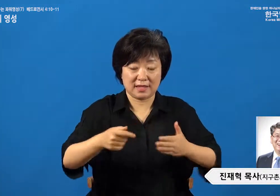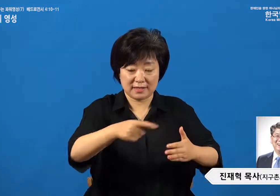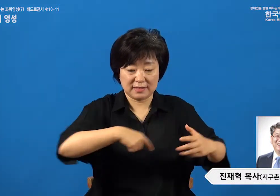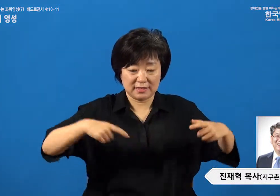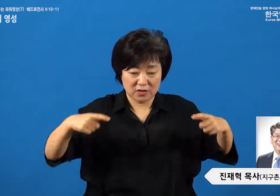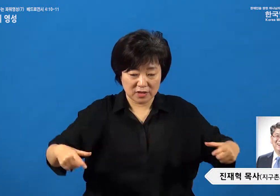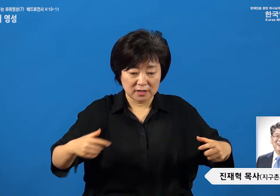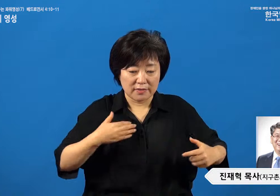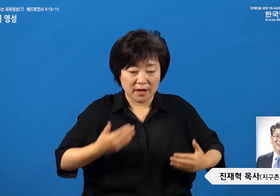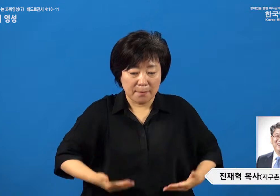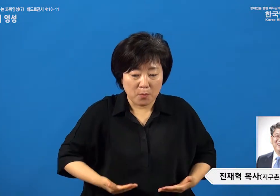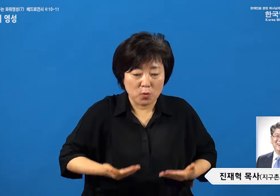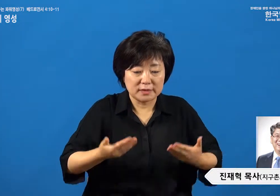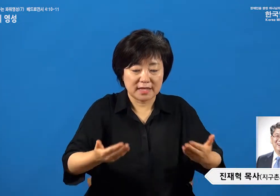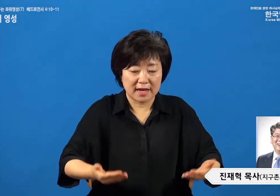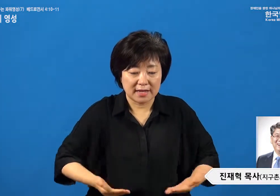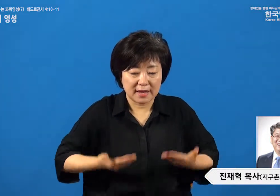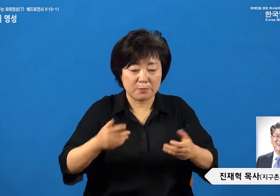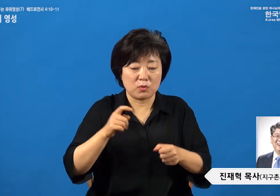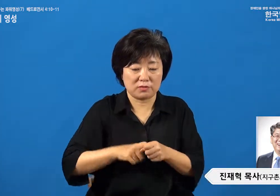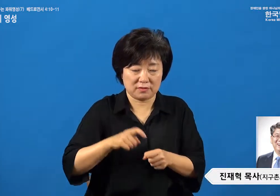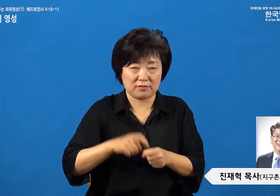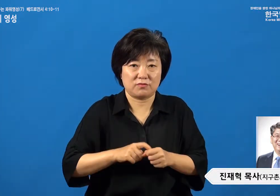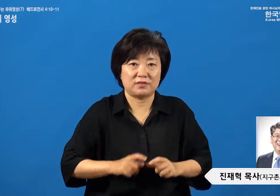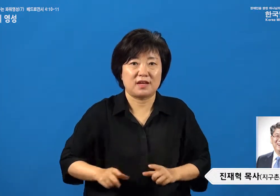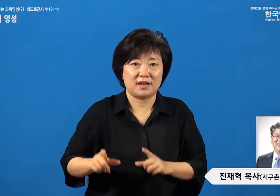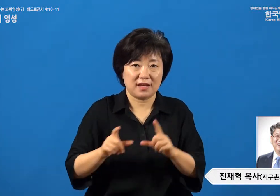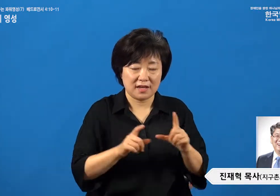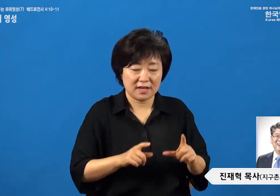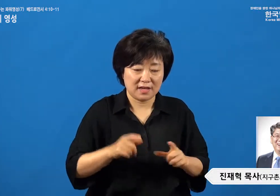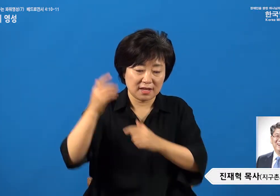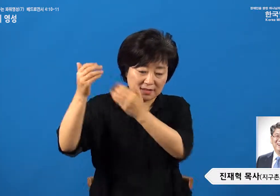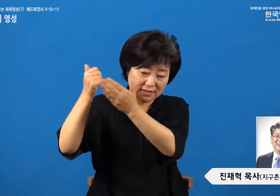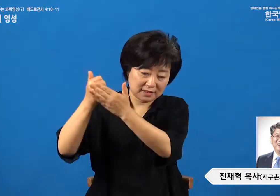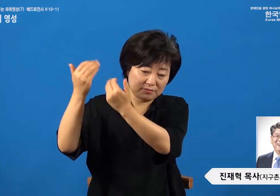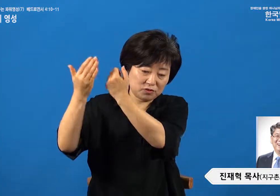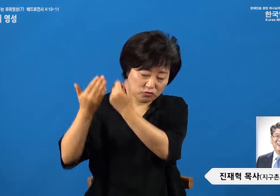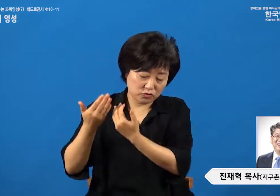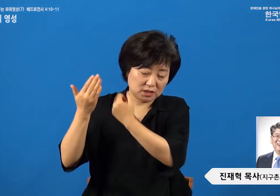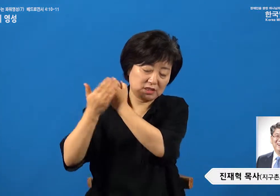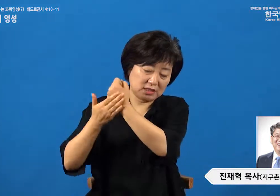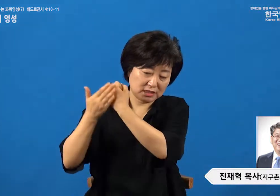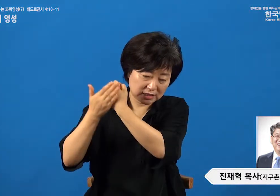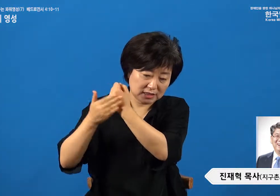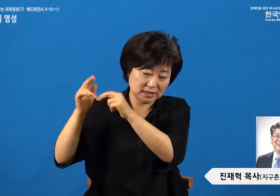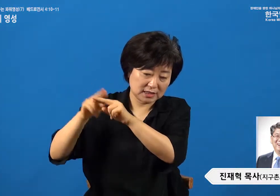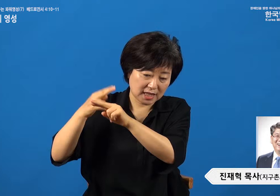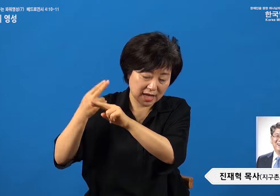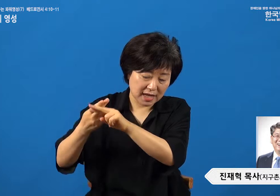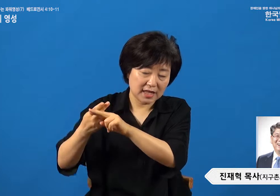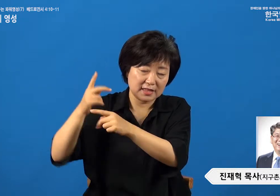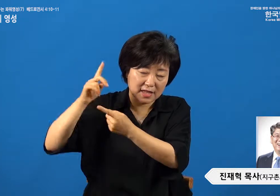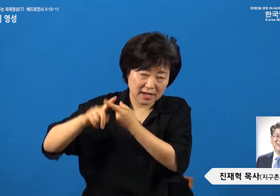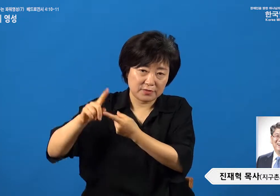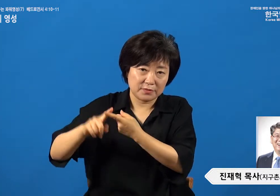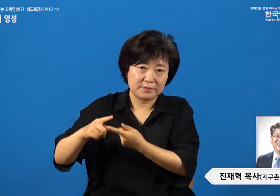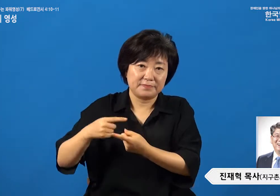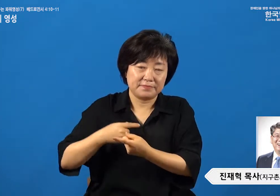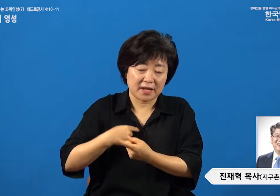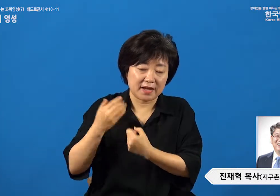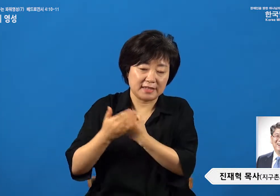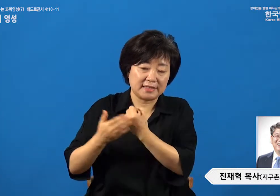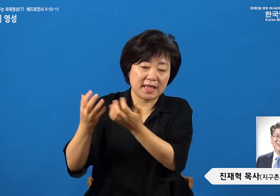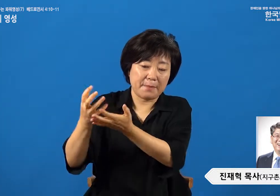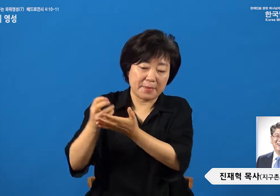그곳에서 봉사의 목적으로 성경은 우리에게 말씀합니다. 주신 은사대로 하나님의 각양 여러